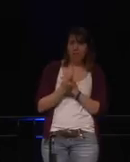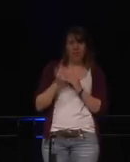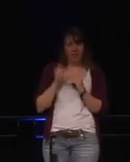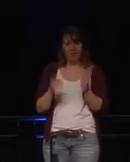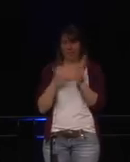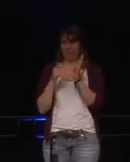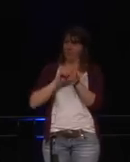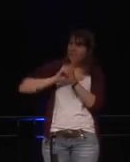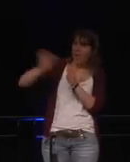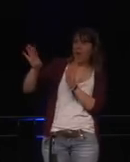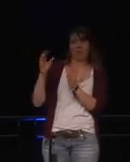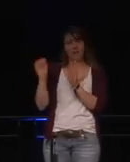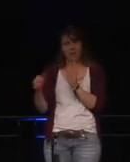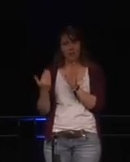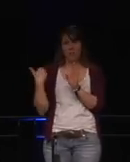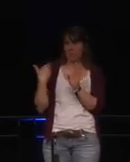podemos